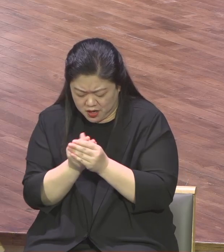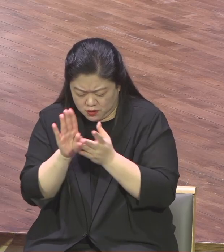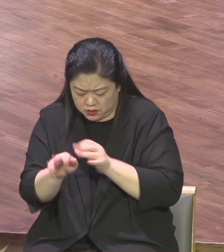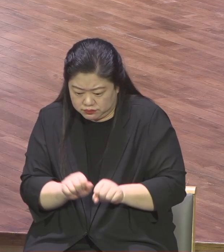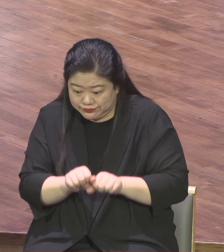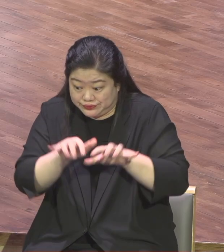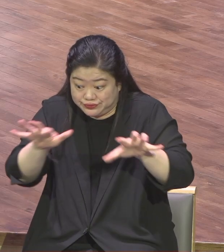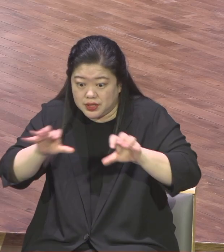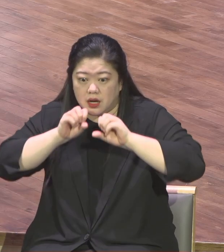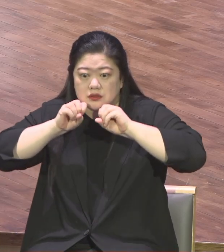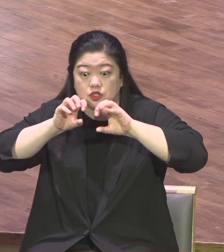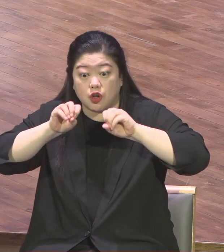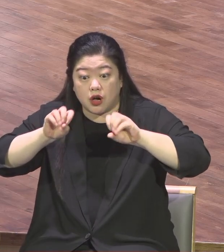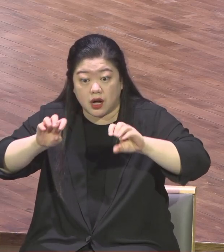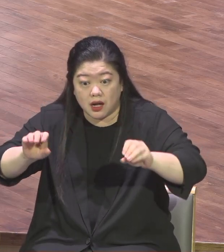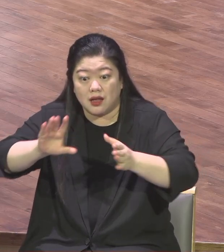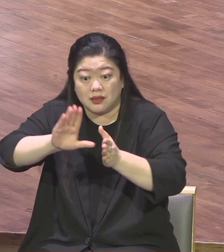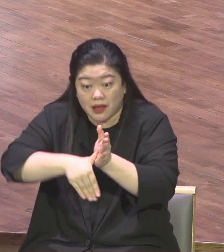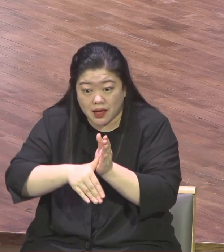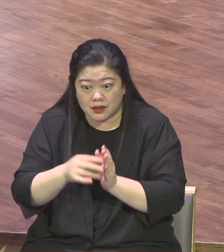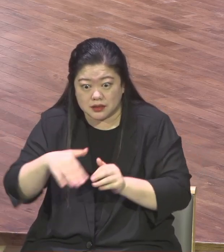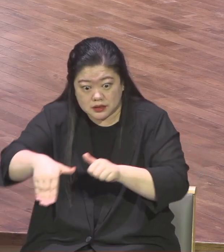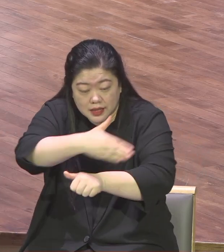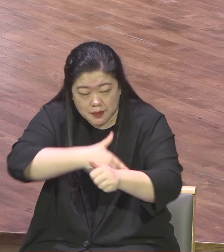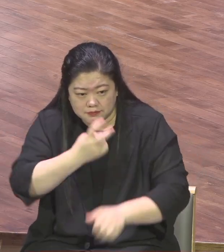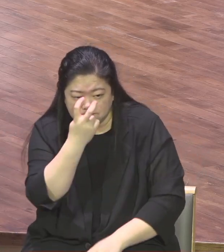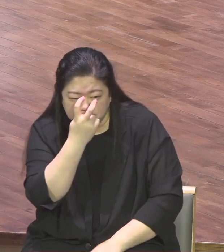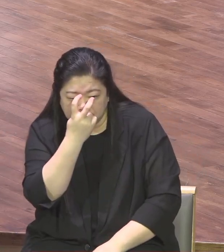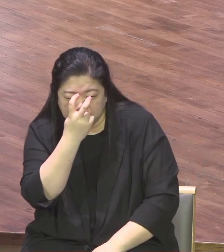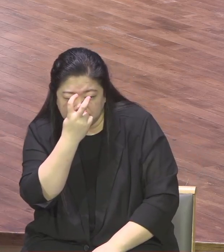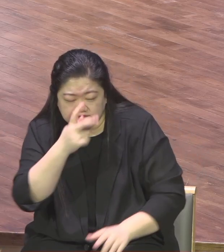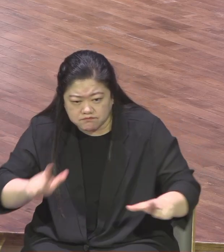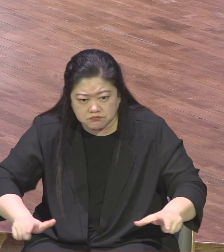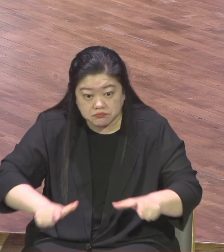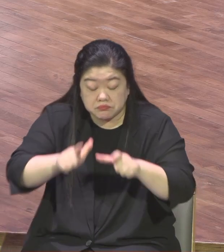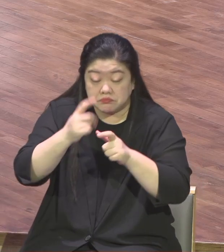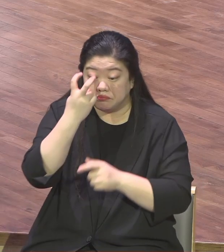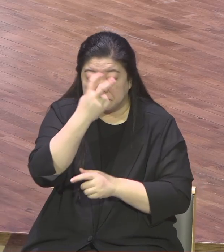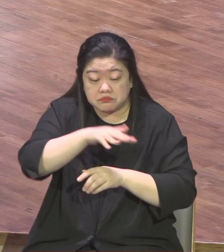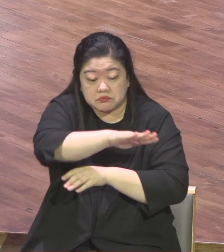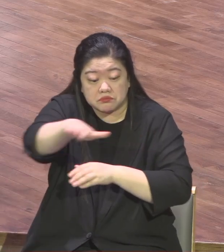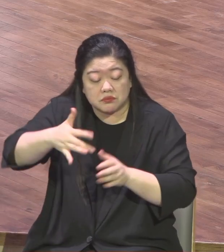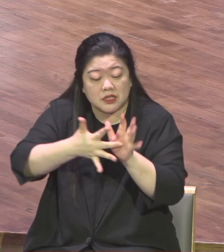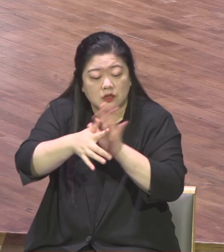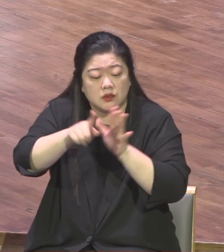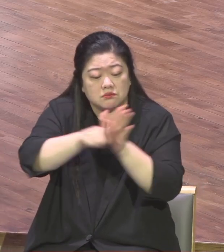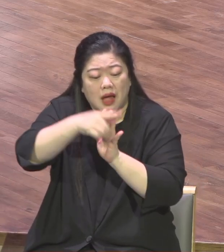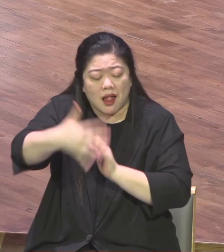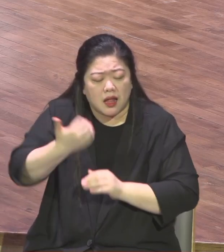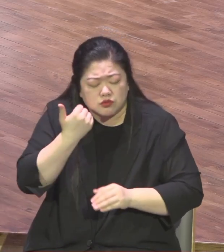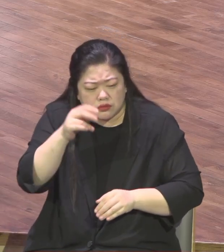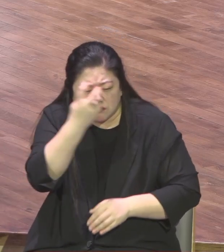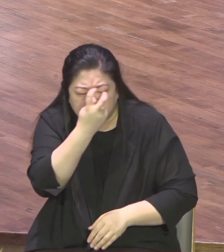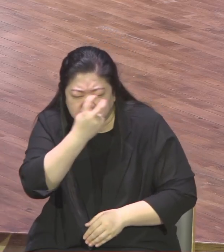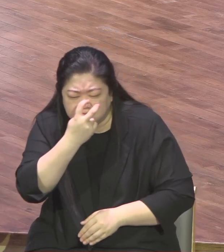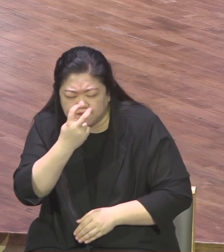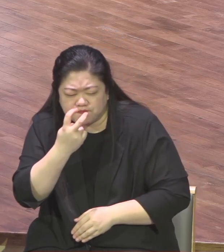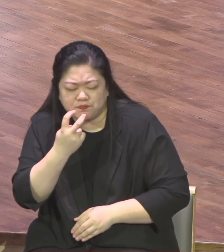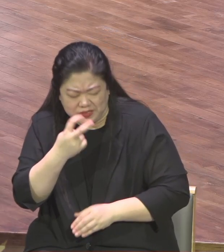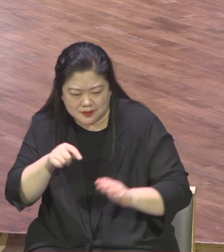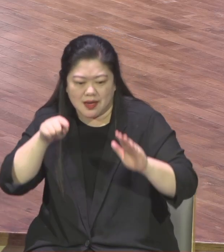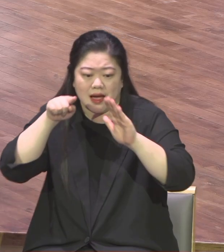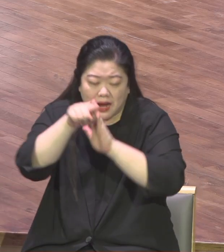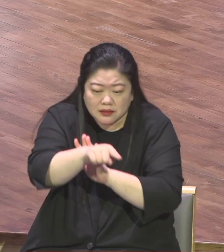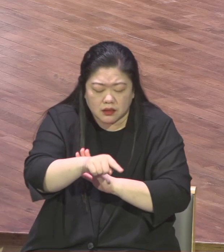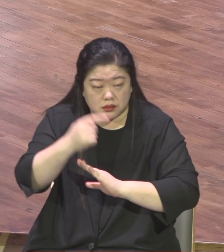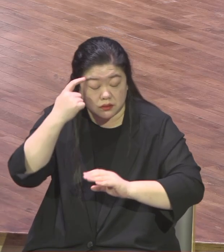그리스도를 중심으로 지구촌이 하나 되게 하기 위해서 만민을 위해서 복음의 깃발을 들여야 할